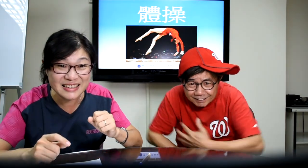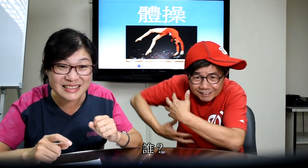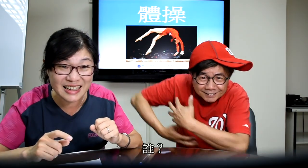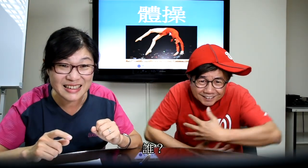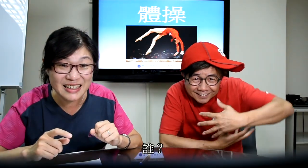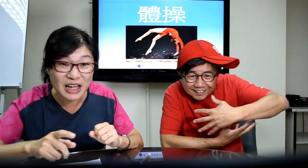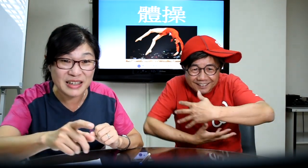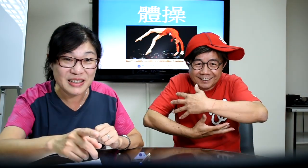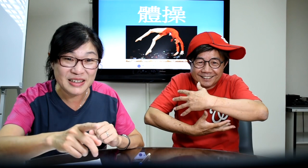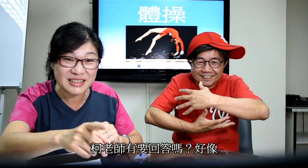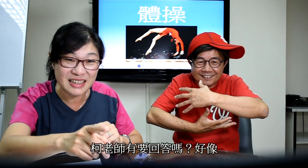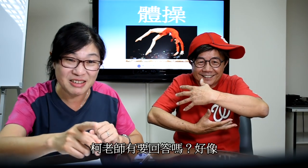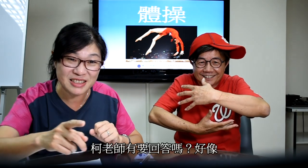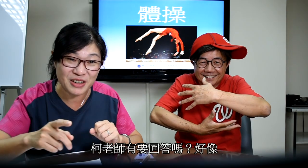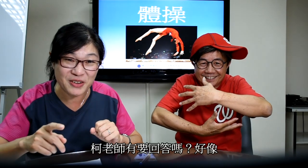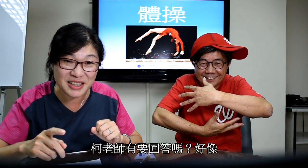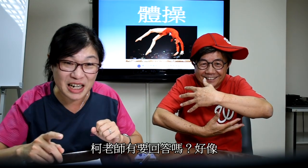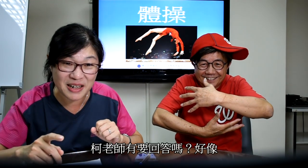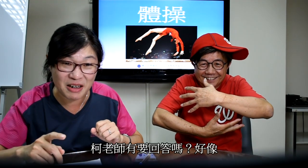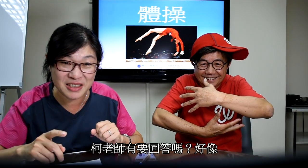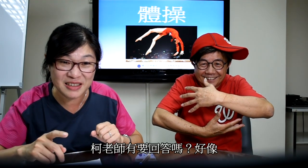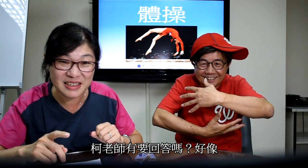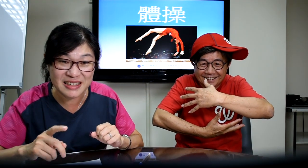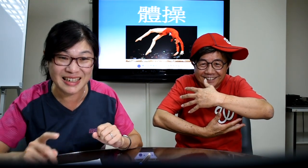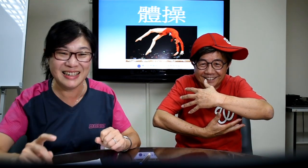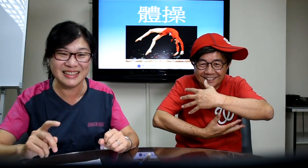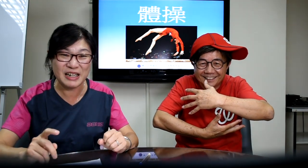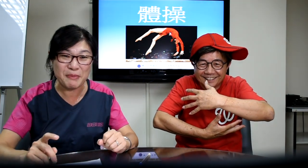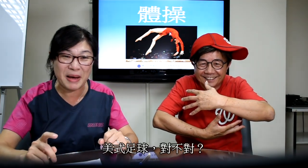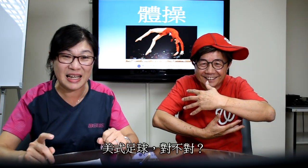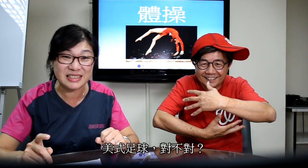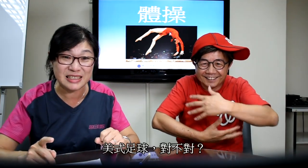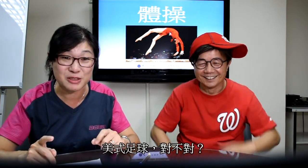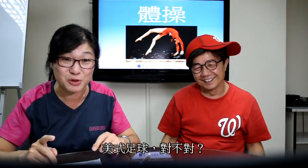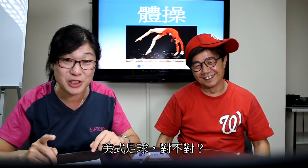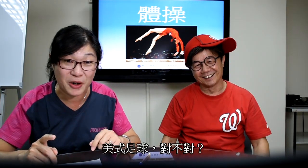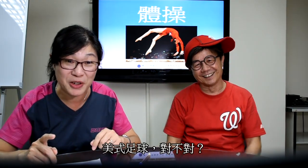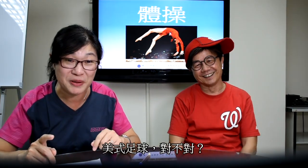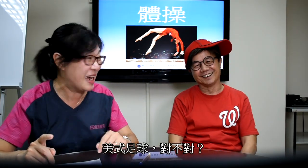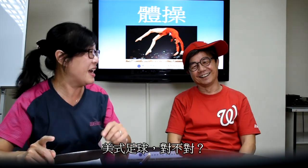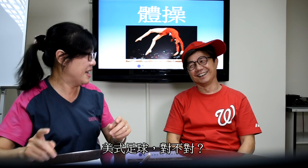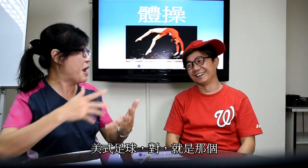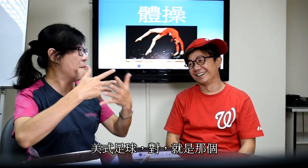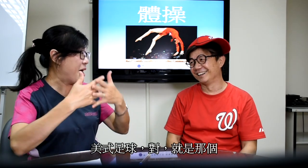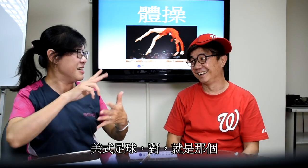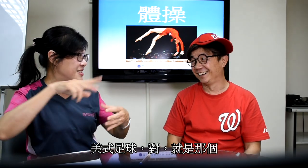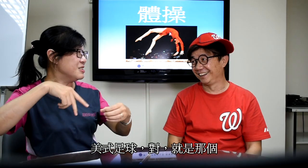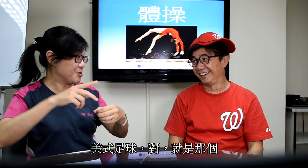谁？柯老师有要回答吗？好像。美式足球对不对？美式足